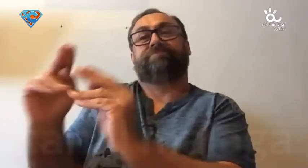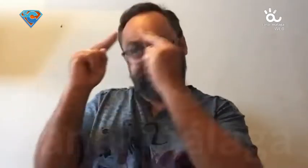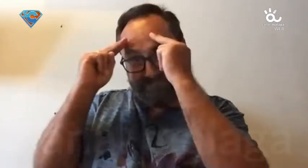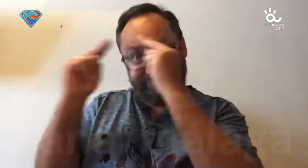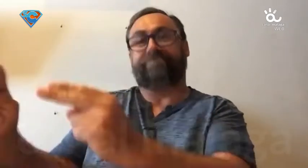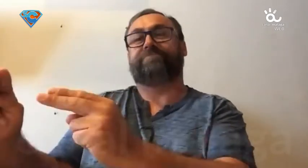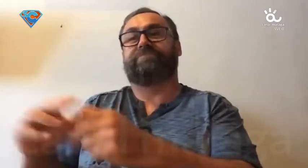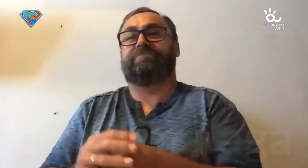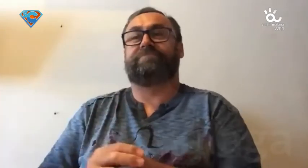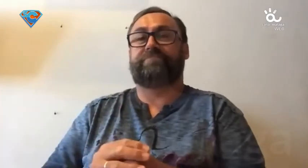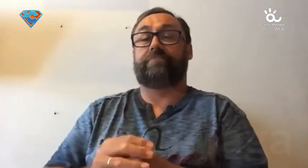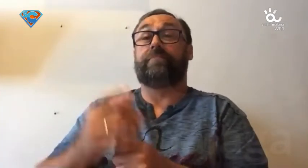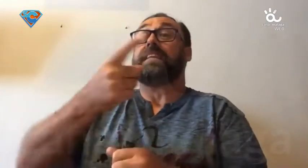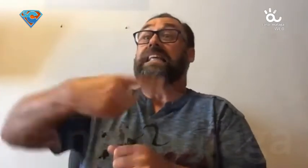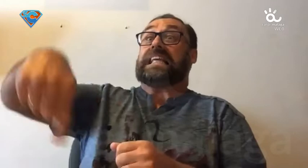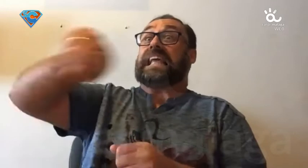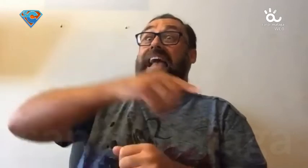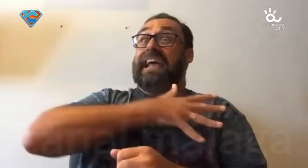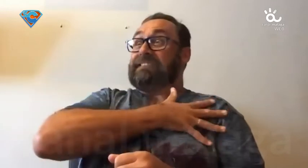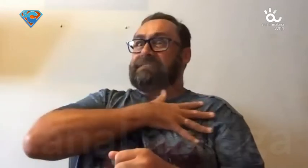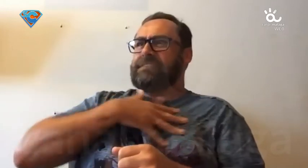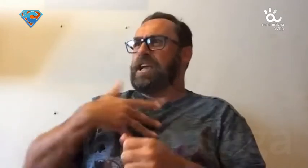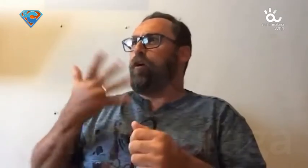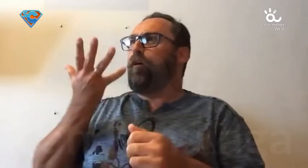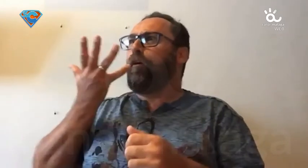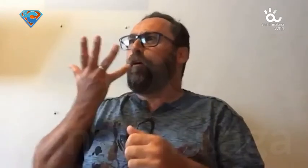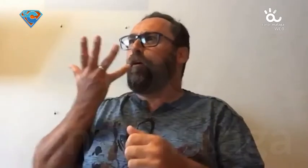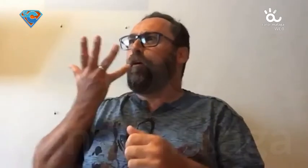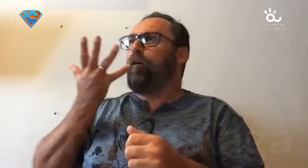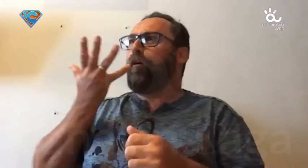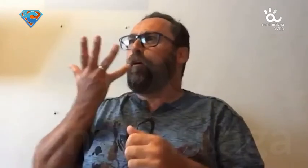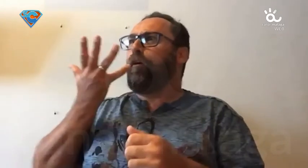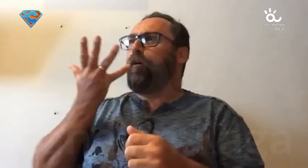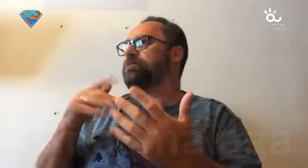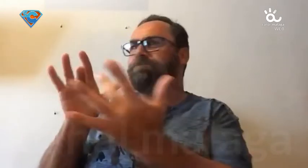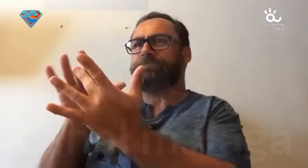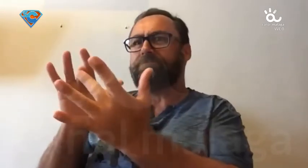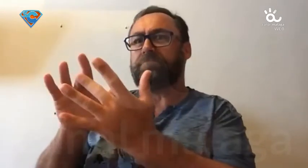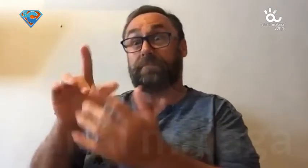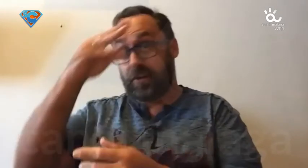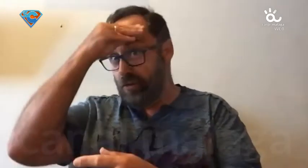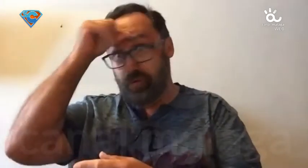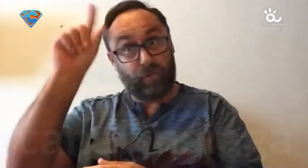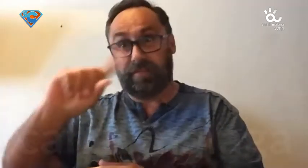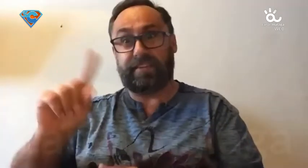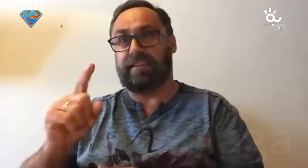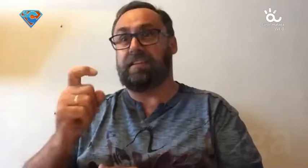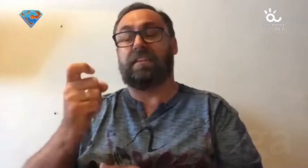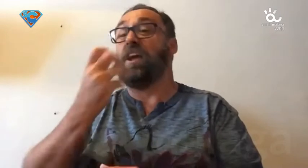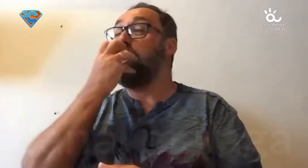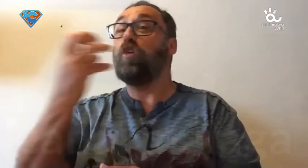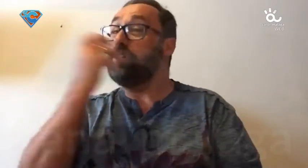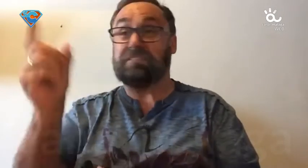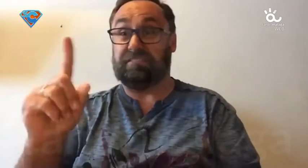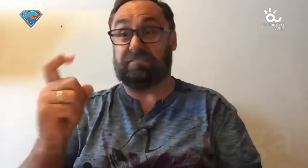que tiene una lengua, entonces hay que respetar esa comunidad. Si a ti te gusta contactar con